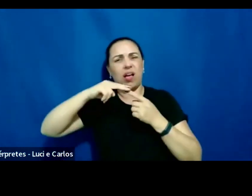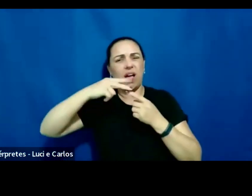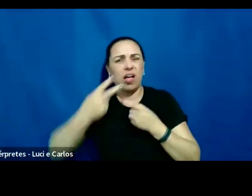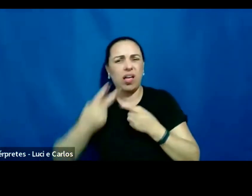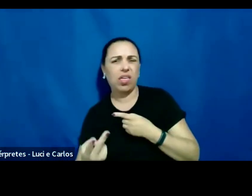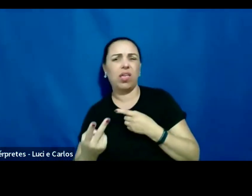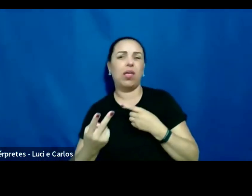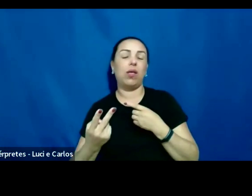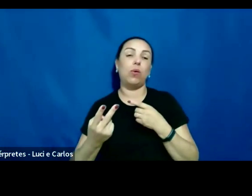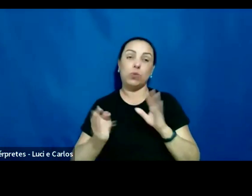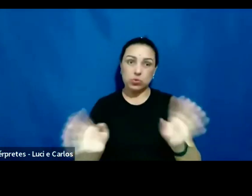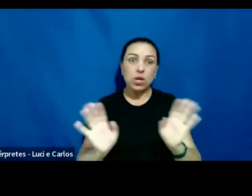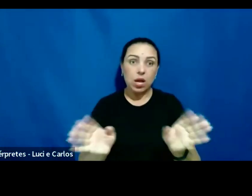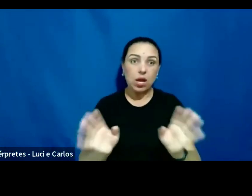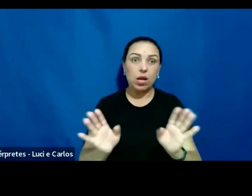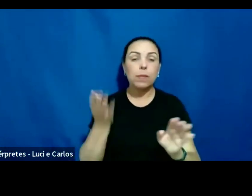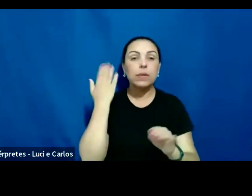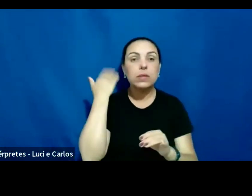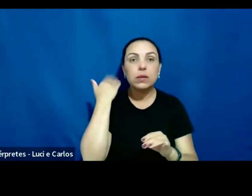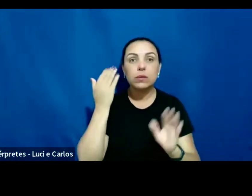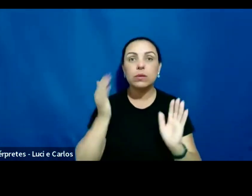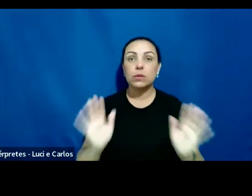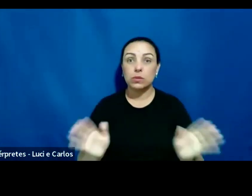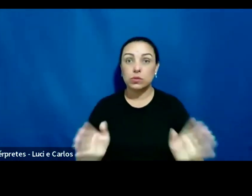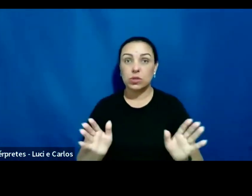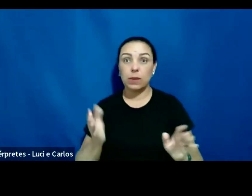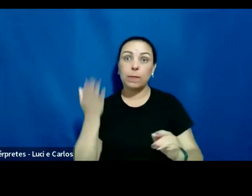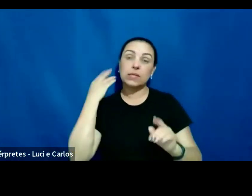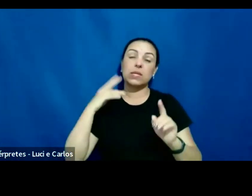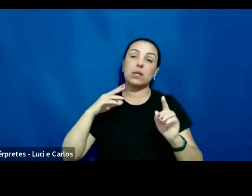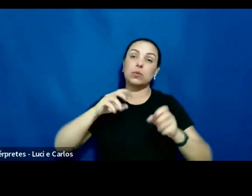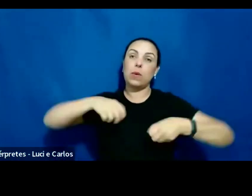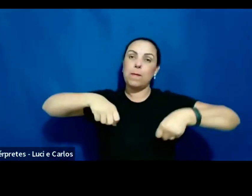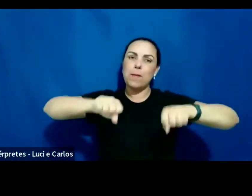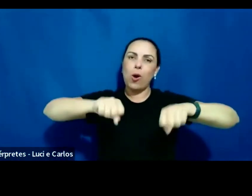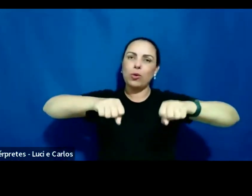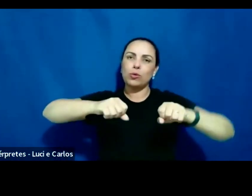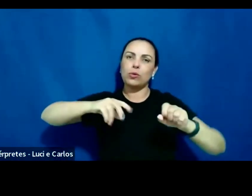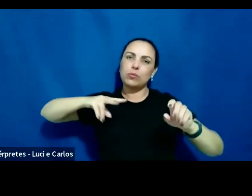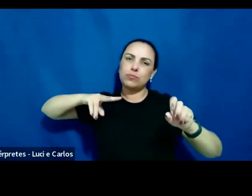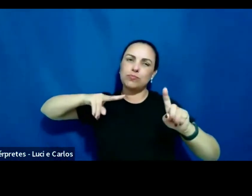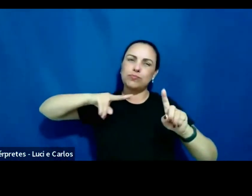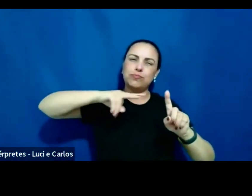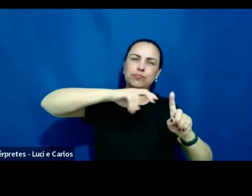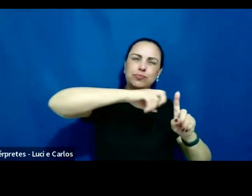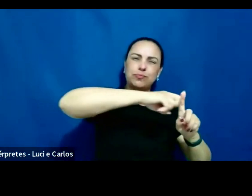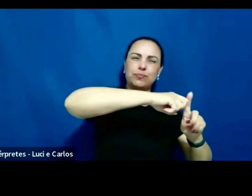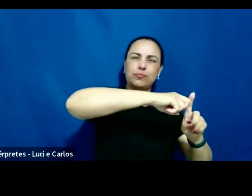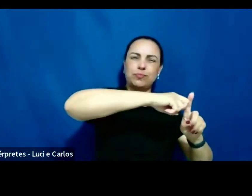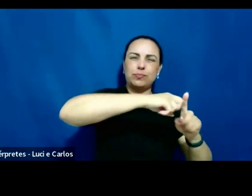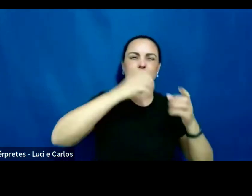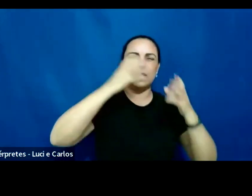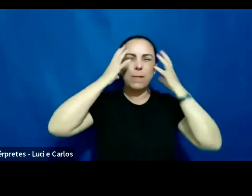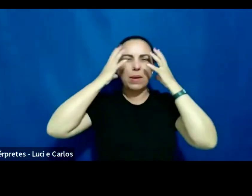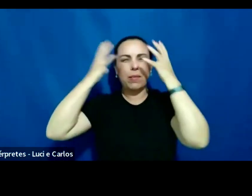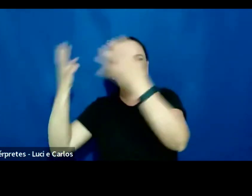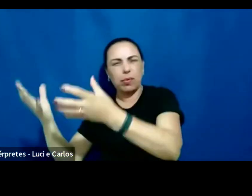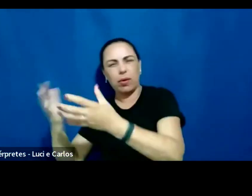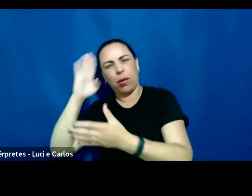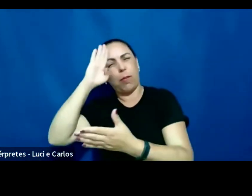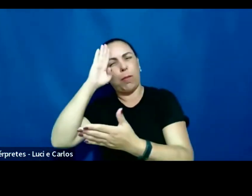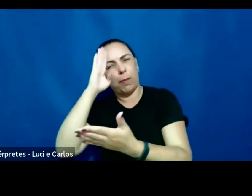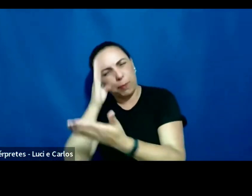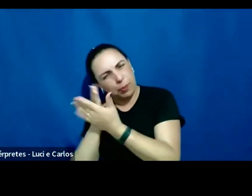entende? Às vezes você fala assim, poxa, eu caí de moto, bati a cabeça com o capacete, nunca mais fui a mesma pessoa. Isso